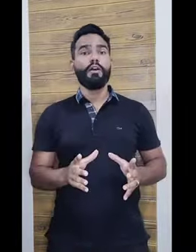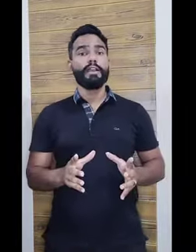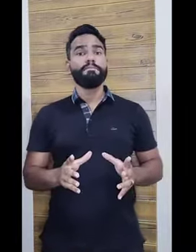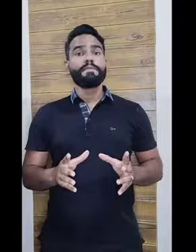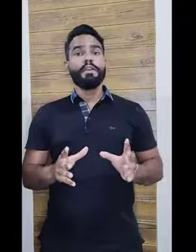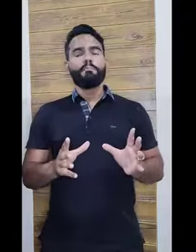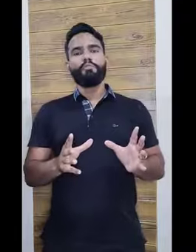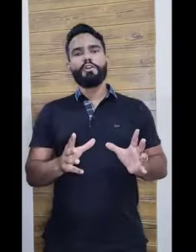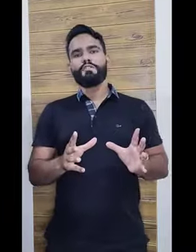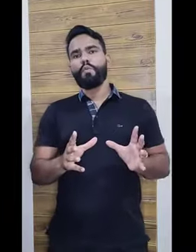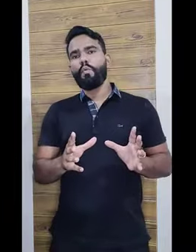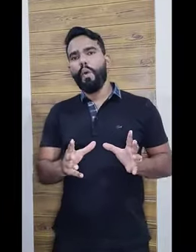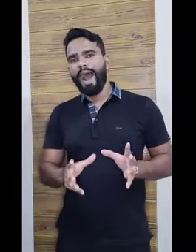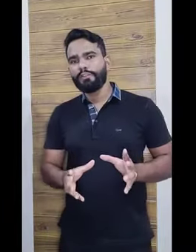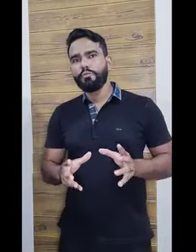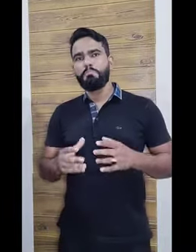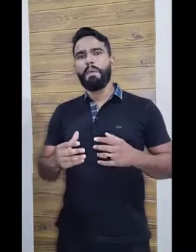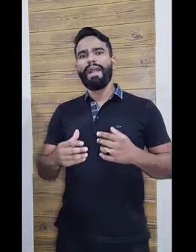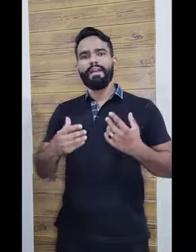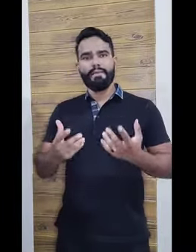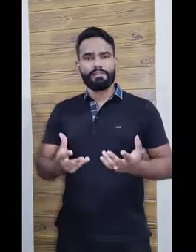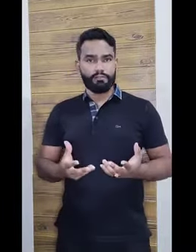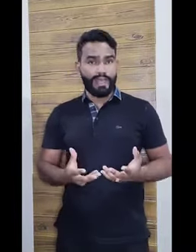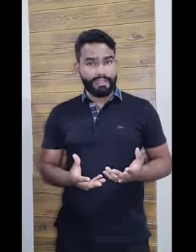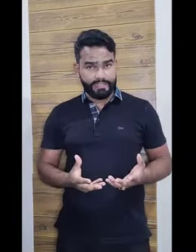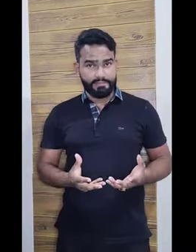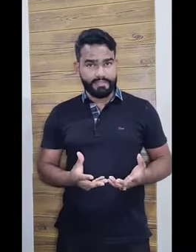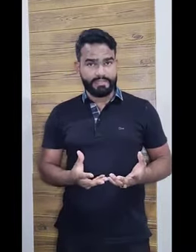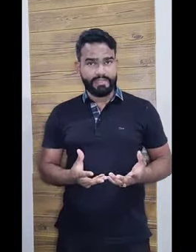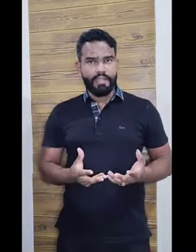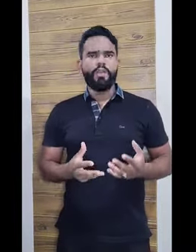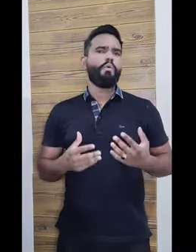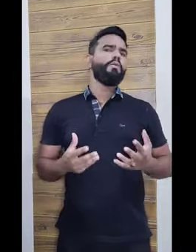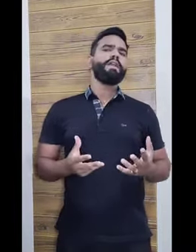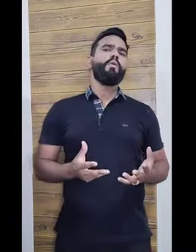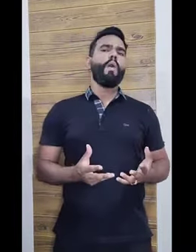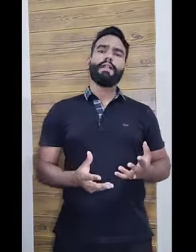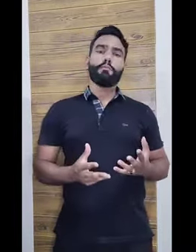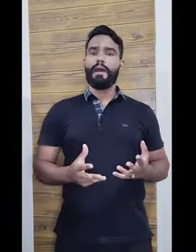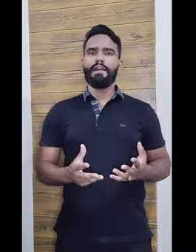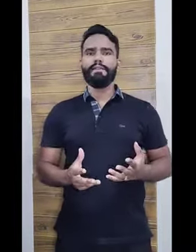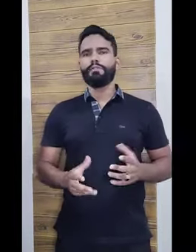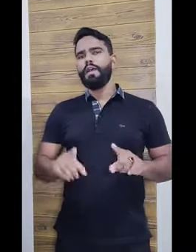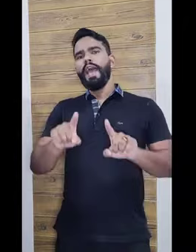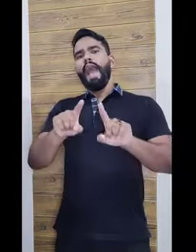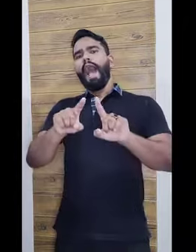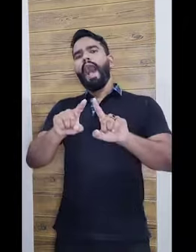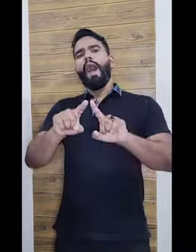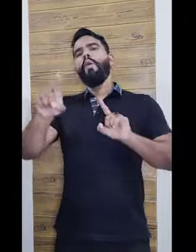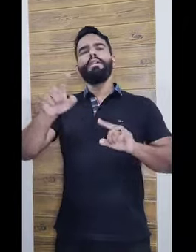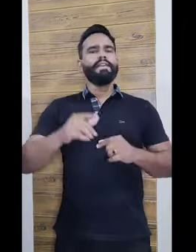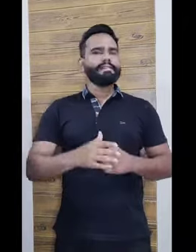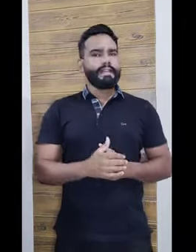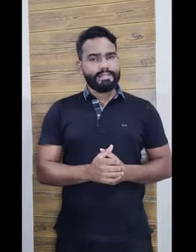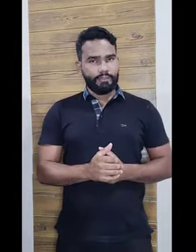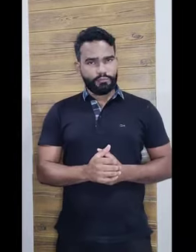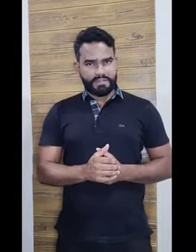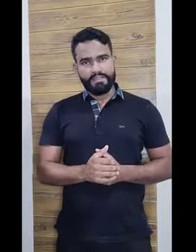agora para o nosso quarto parâmetro da Libras. Qual que é o quarto parâmetro? A orientação do